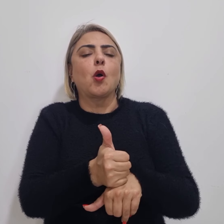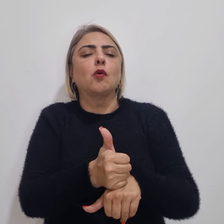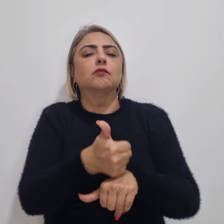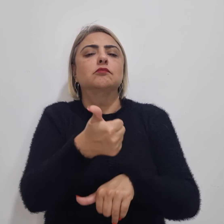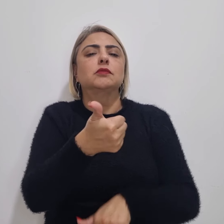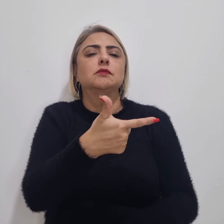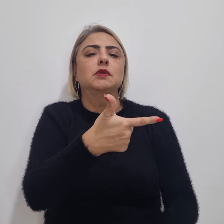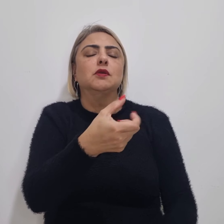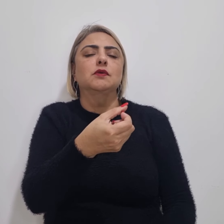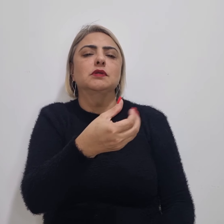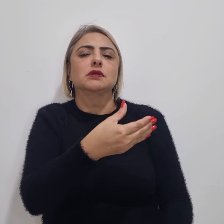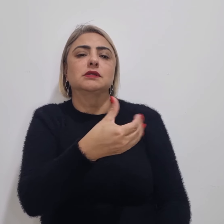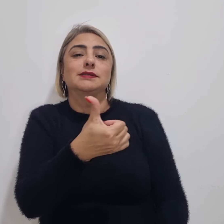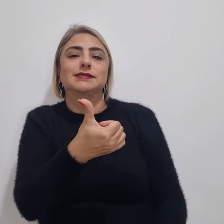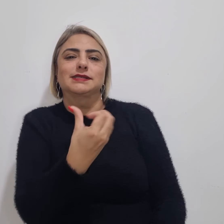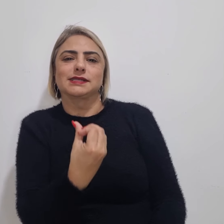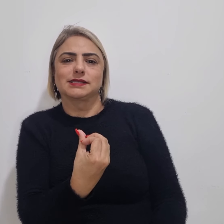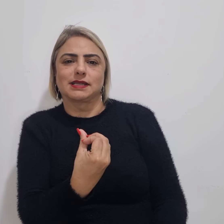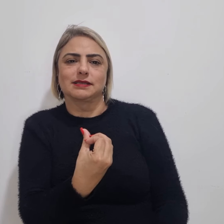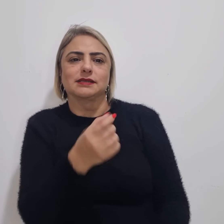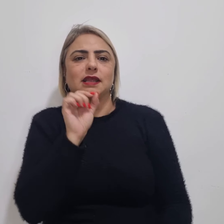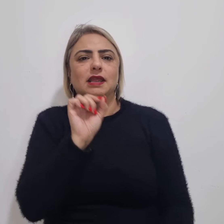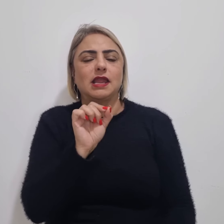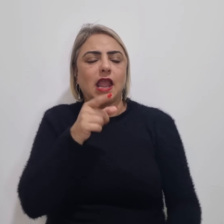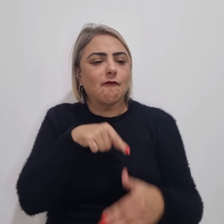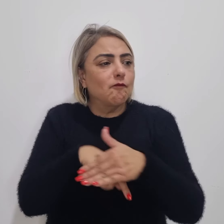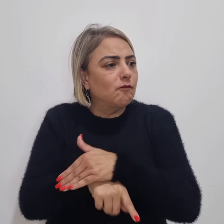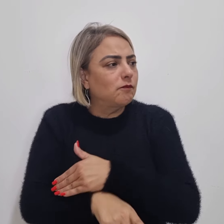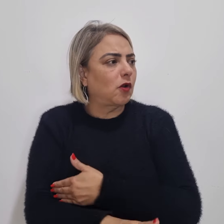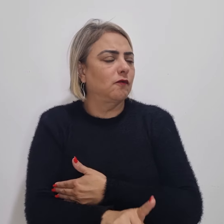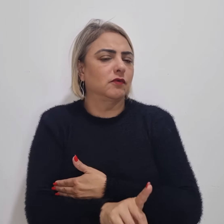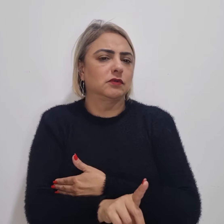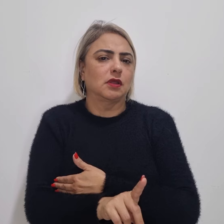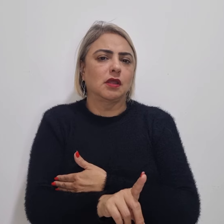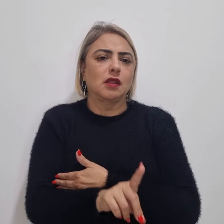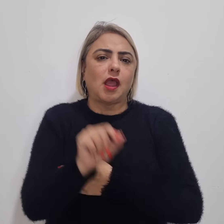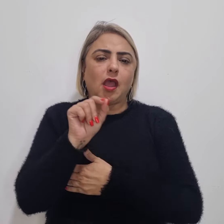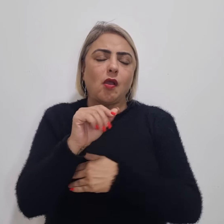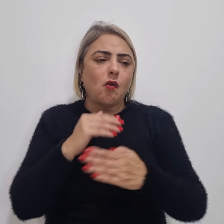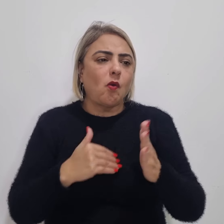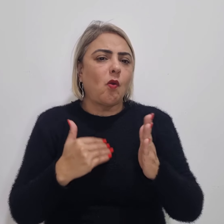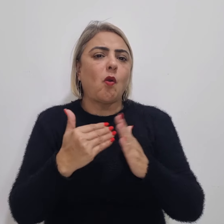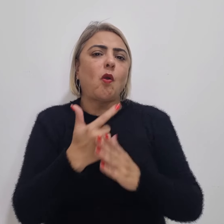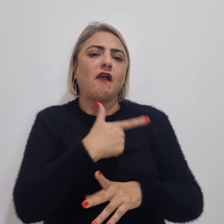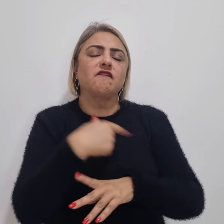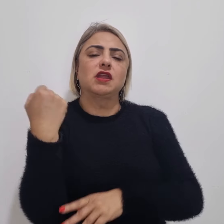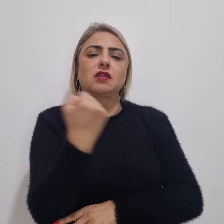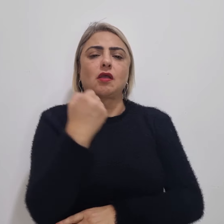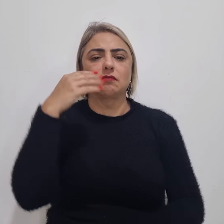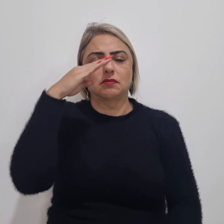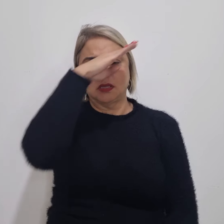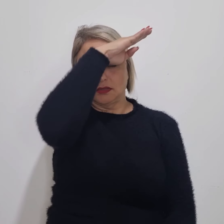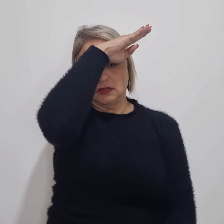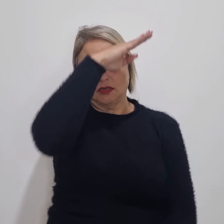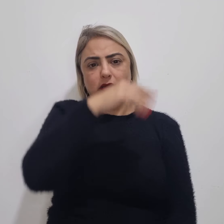de 2016 e se aprofundou com a ascensão de Bolsonaro em 2019.